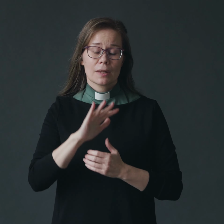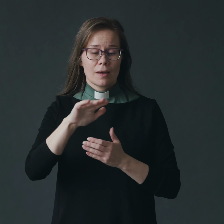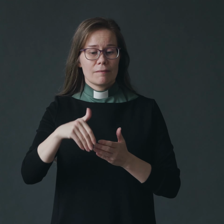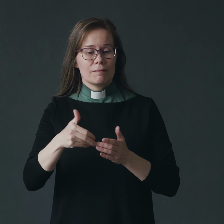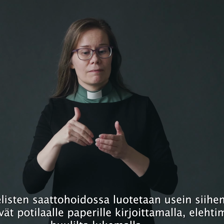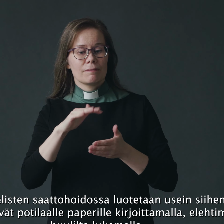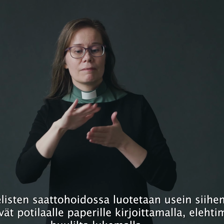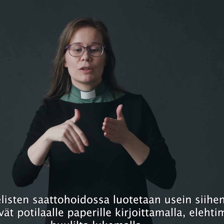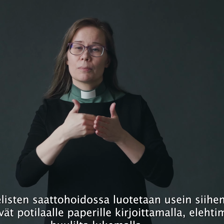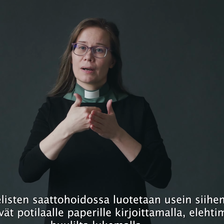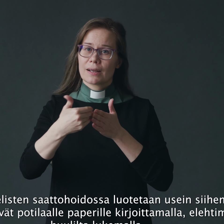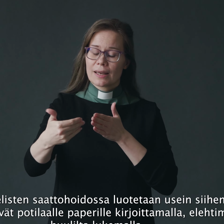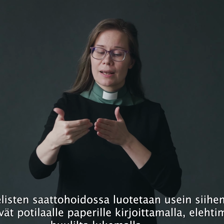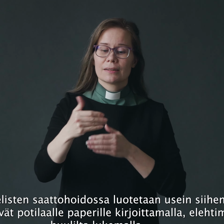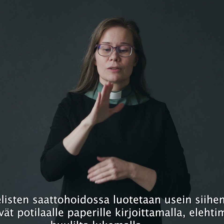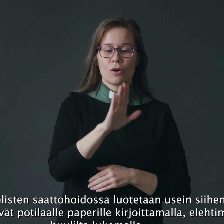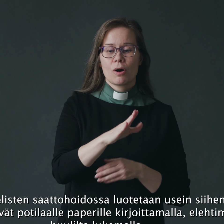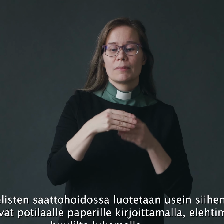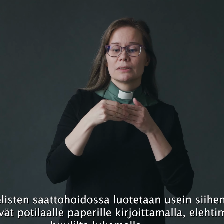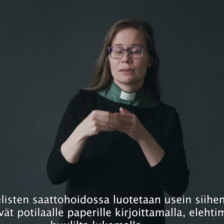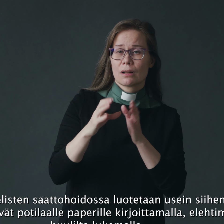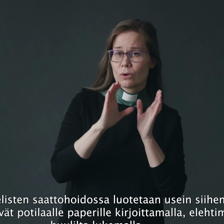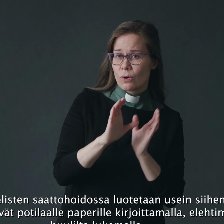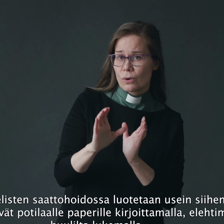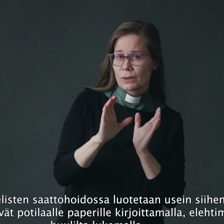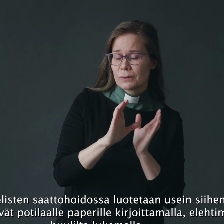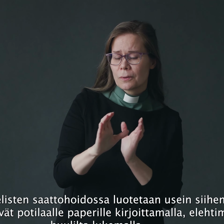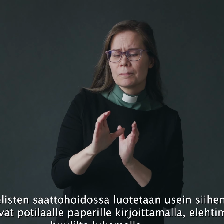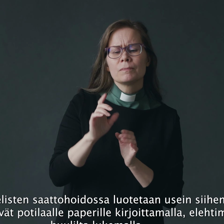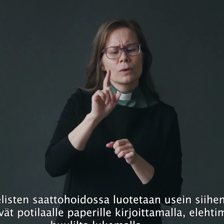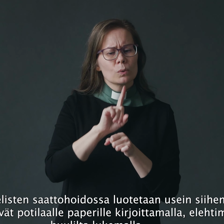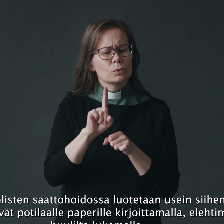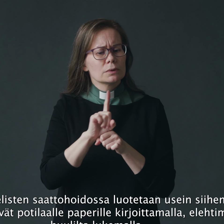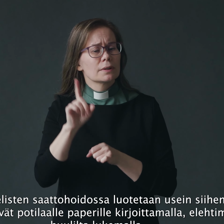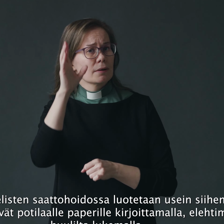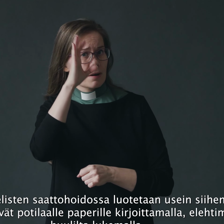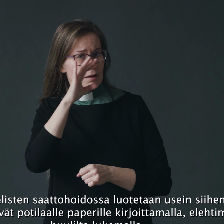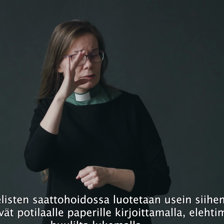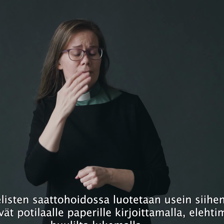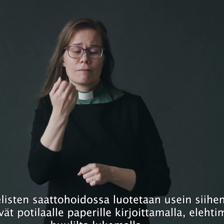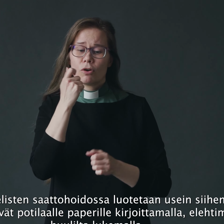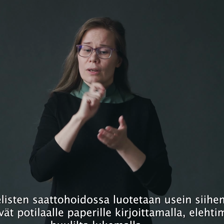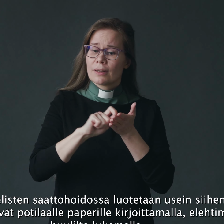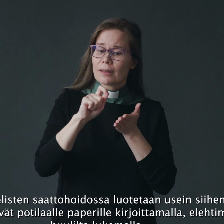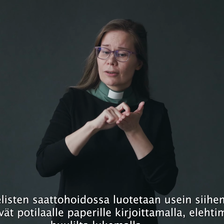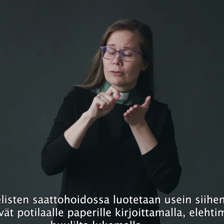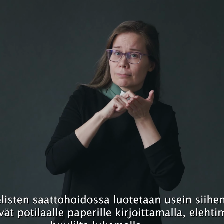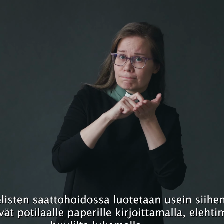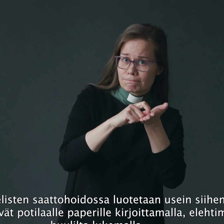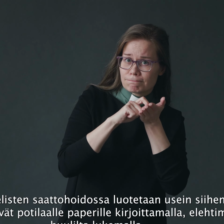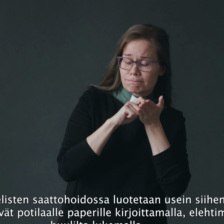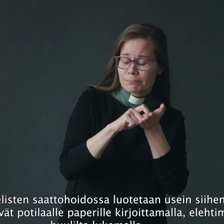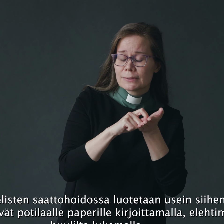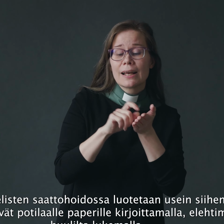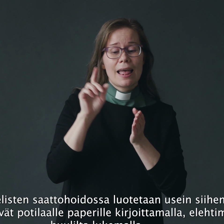Viittomakielisten saattohoidossa luotetaan usein siihen, että viestit välittyvät potilaalle paperille kirjoittamalla,